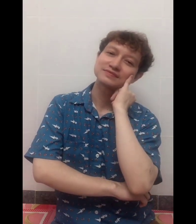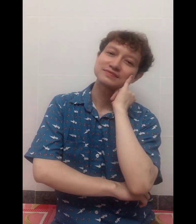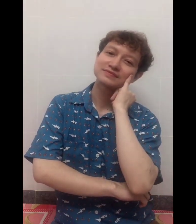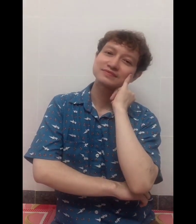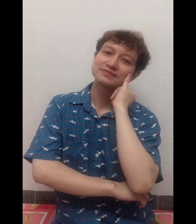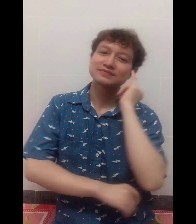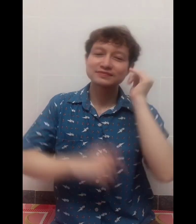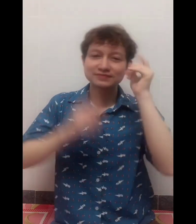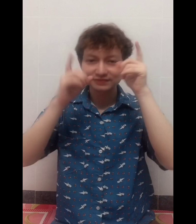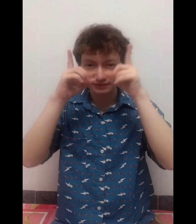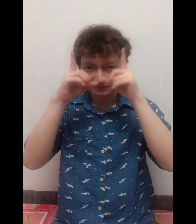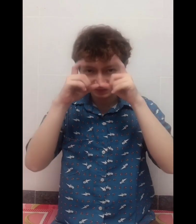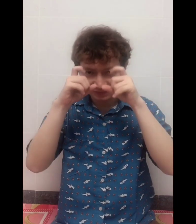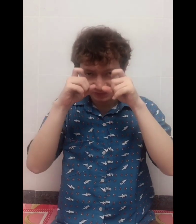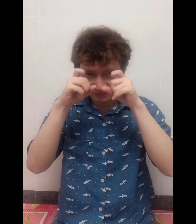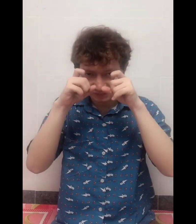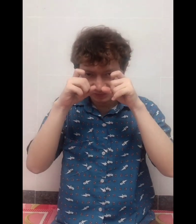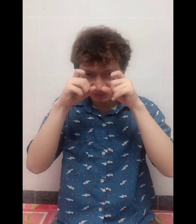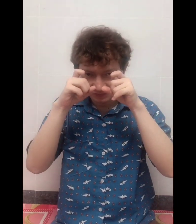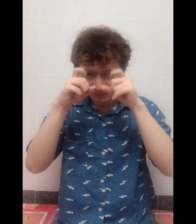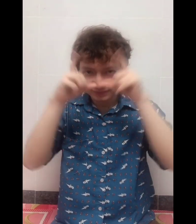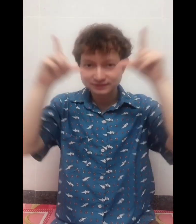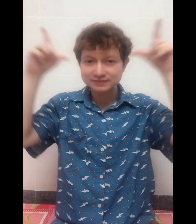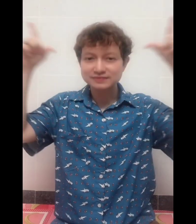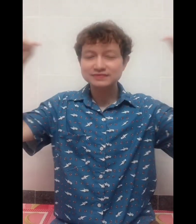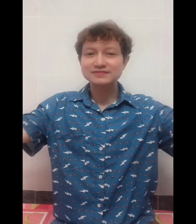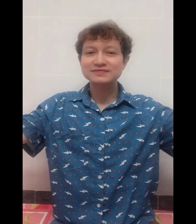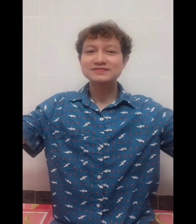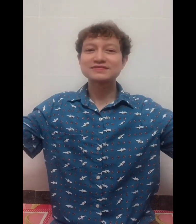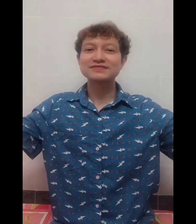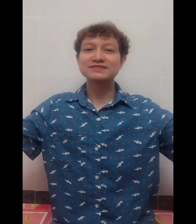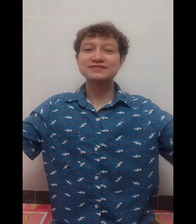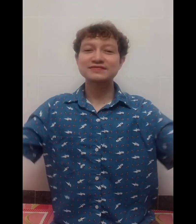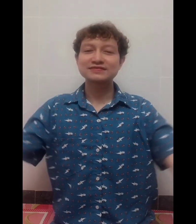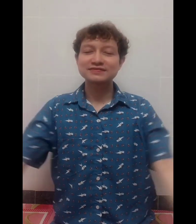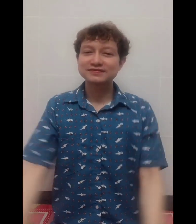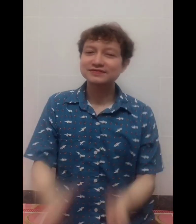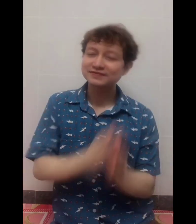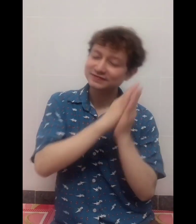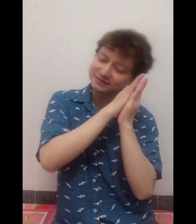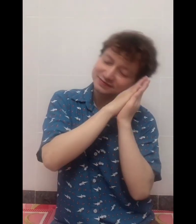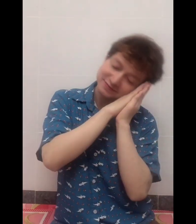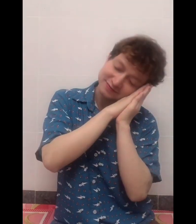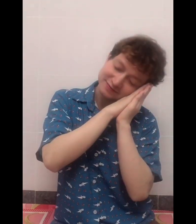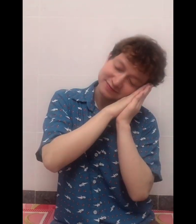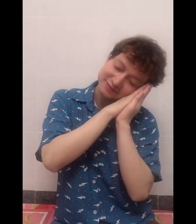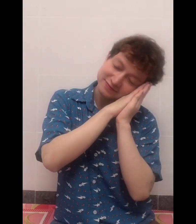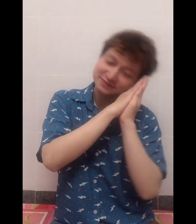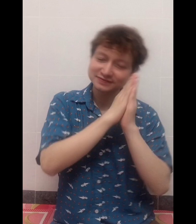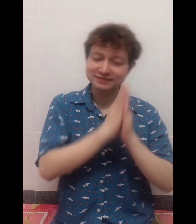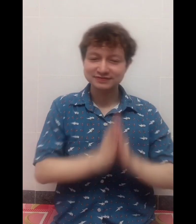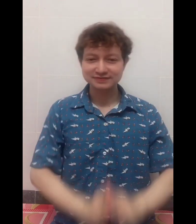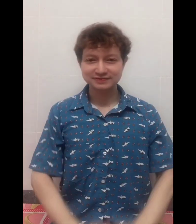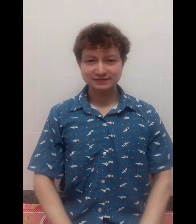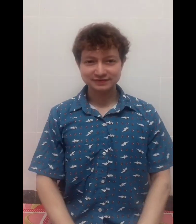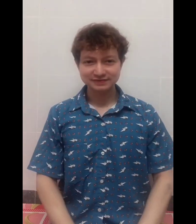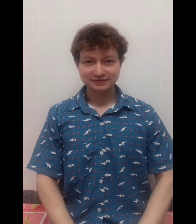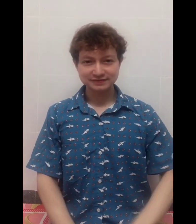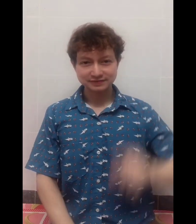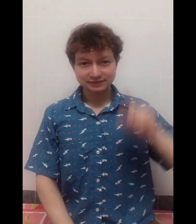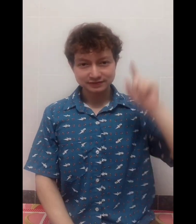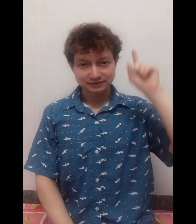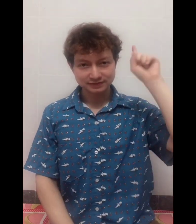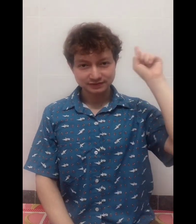you đưa hai ngón tay lên mắt ngay từ wake up in your bed, bỏ tay